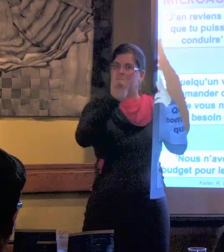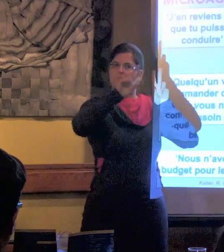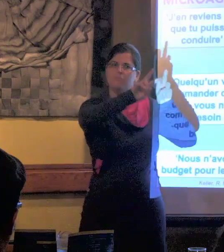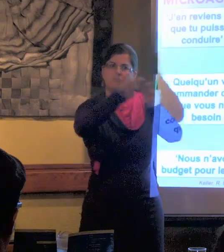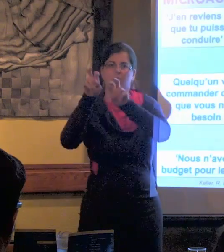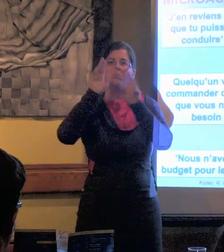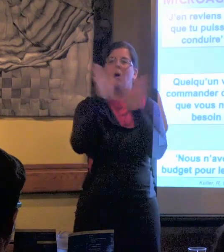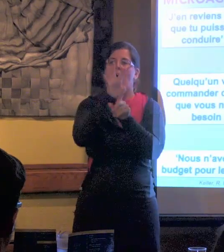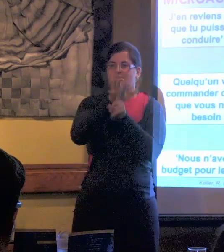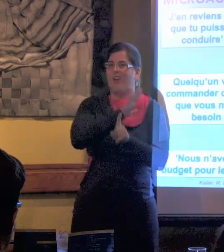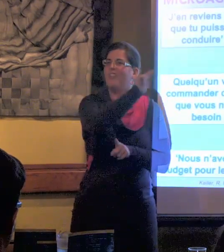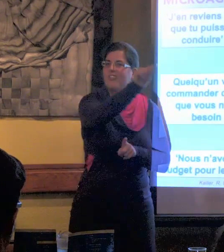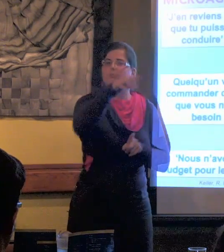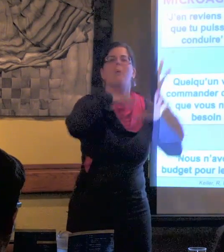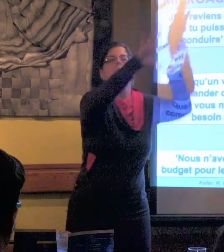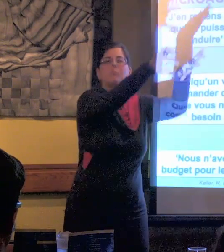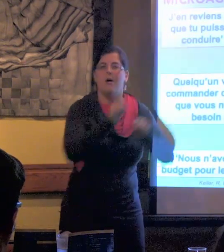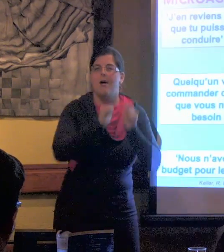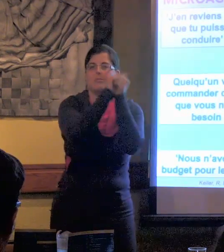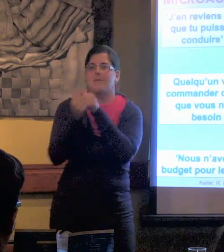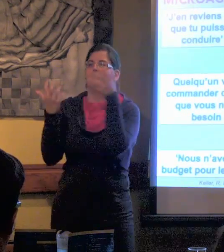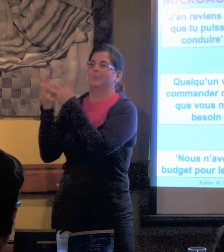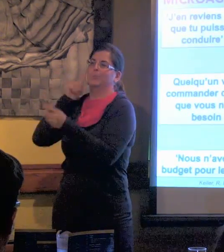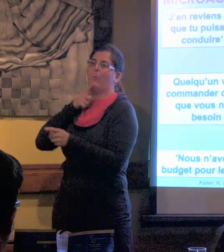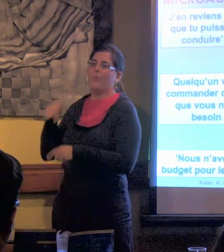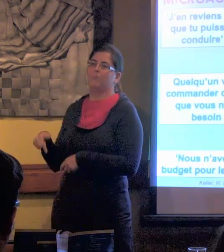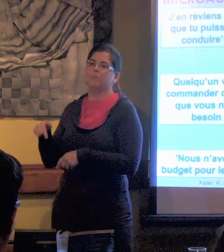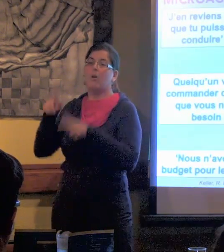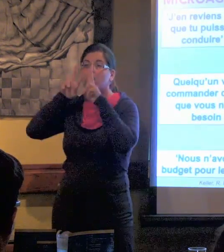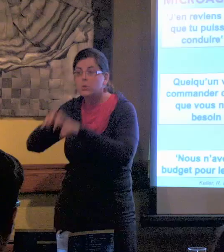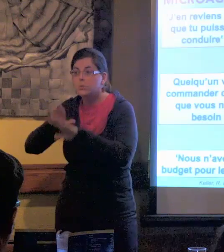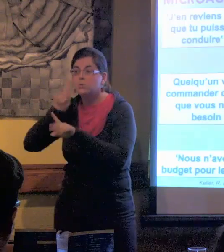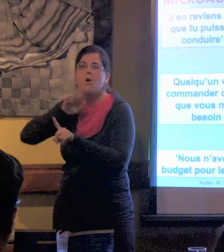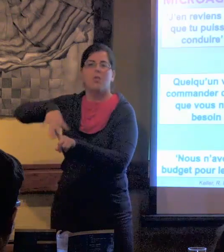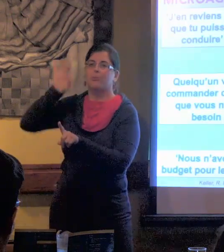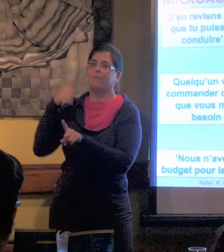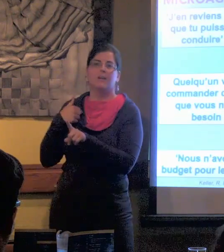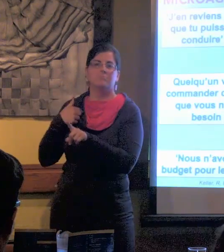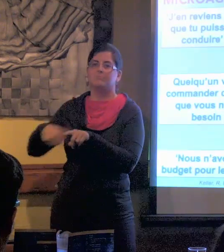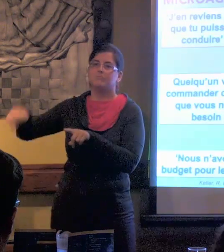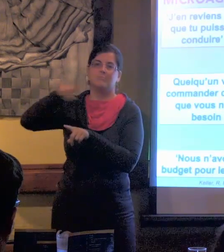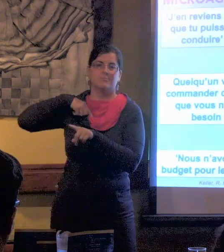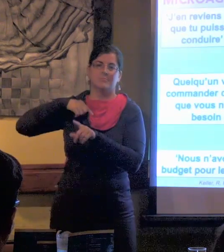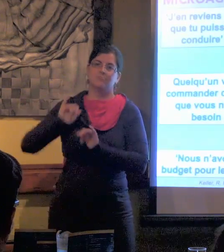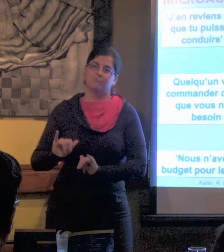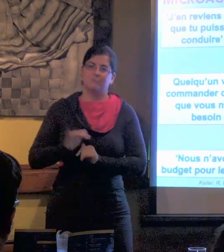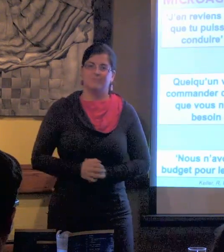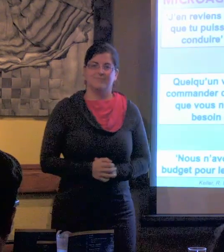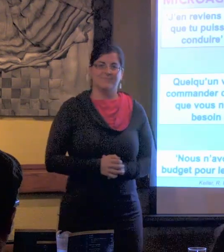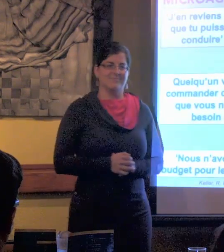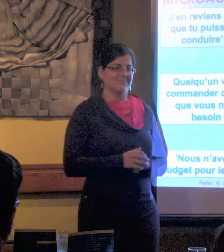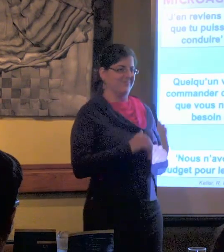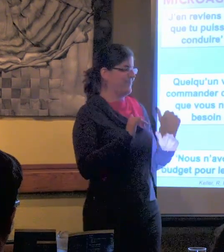et d'études sur le handicap. Et dans ces études, on utilise le terme micro-agression. Alors, c'est la raison pour laquelle on a décidé de le